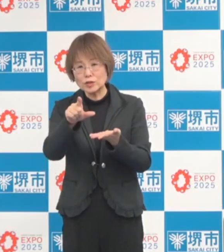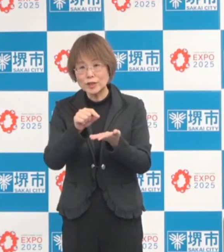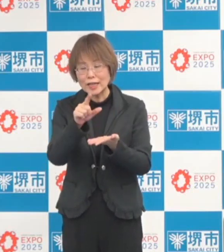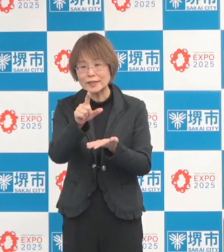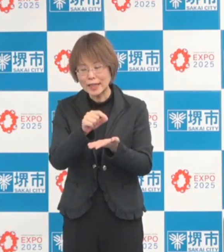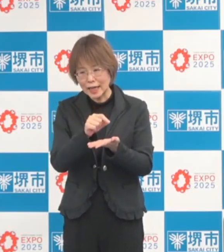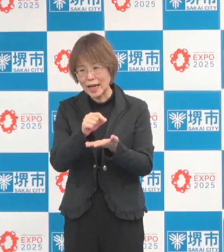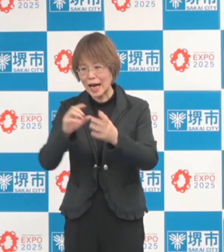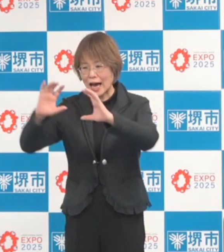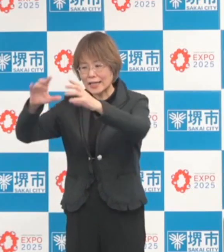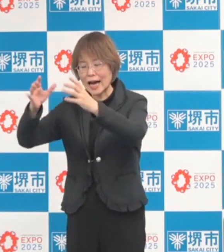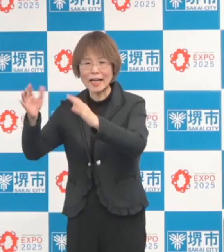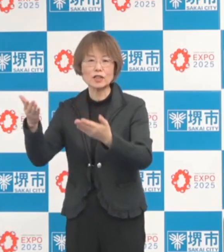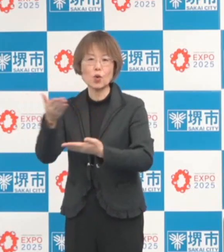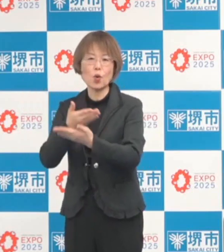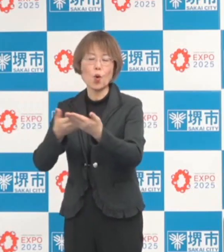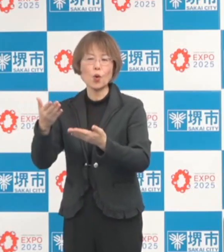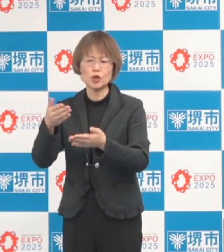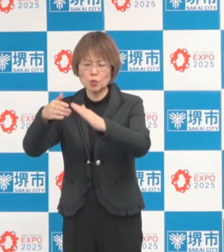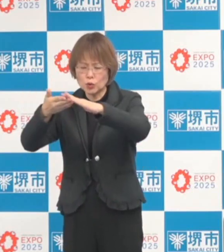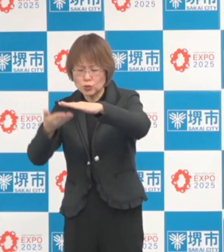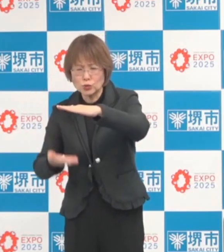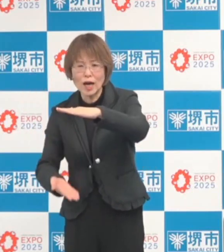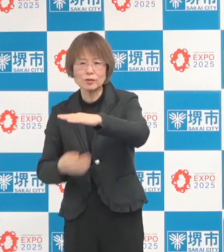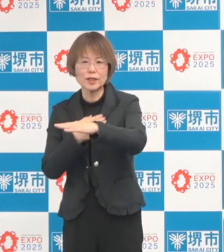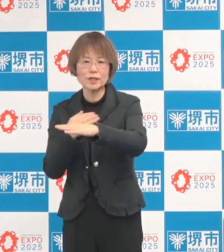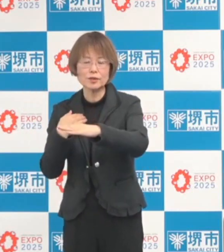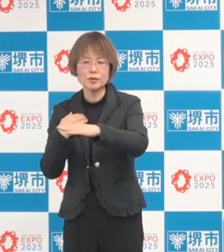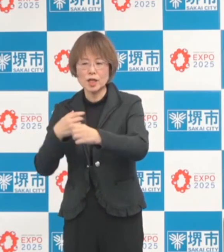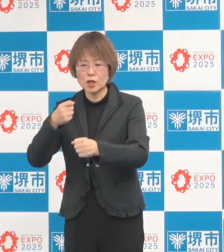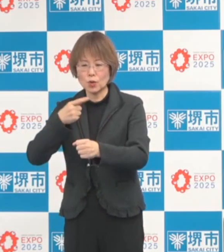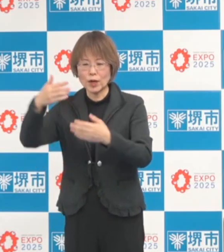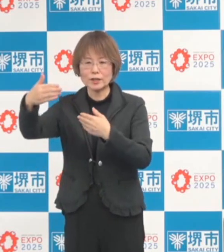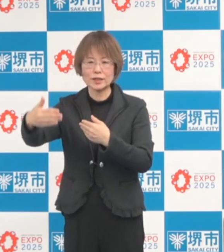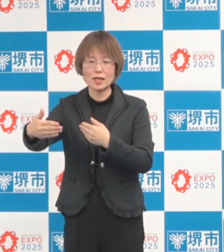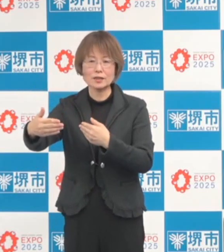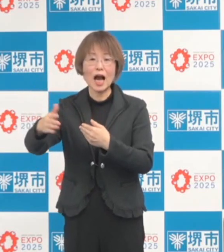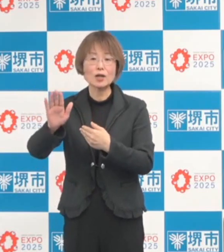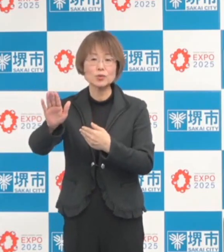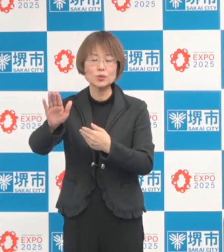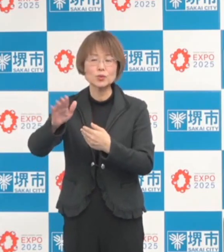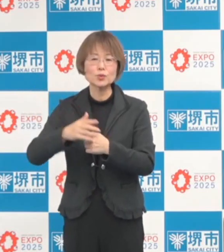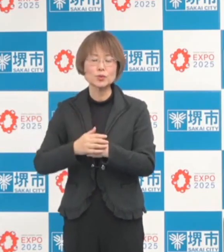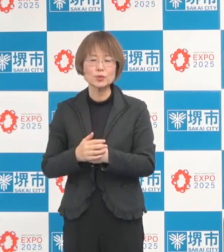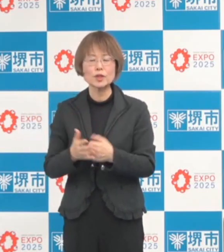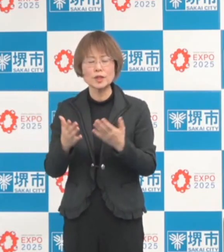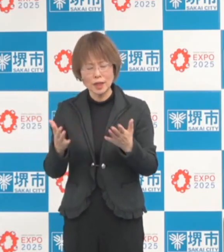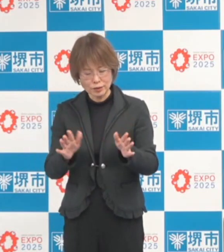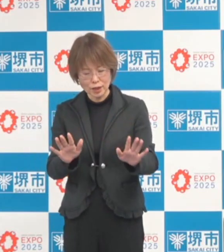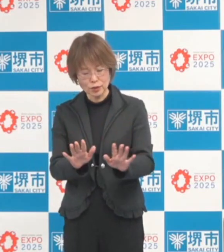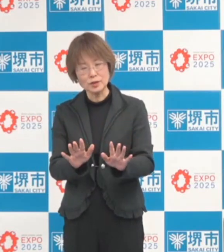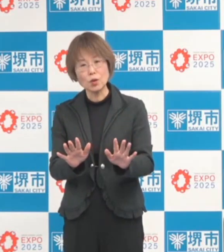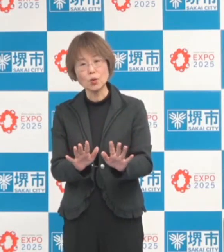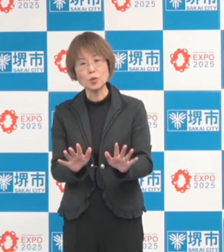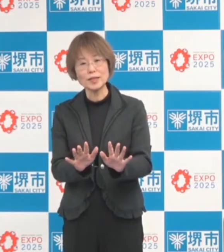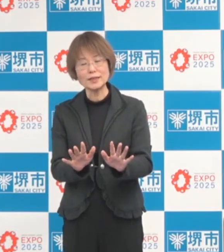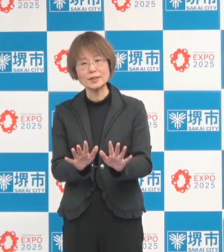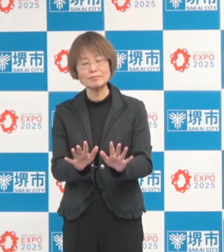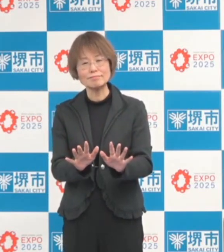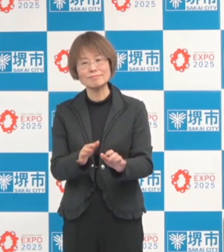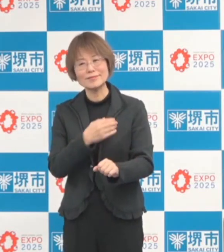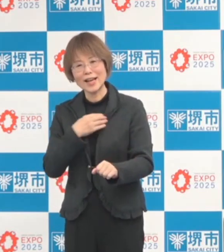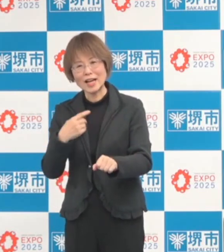流を深めることによって、この半年間の期間がありますから、ぜひ多くのことを堺市の子どもたちに可能